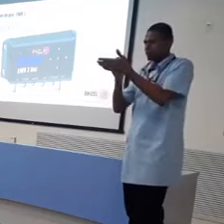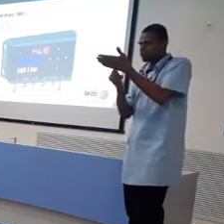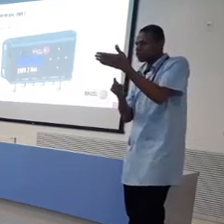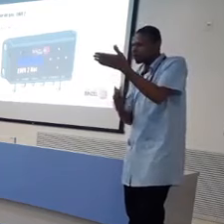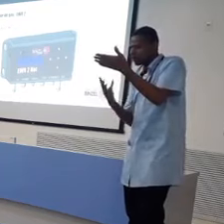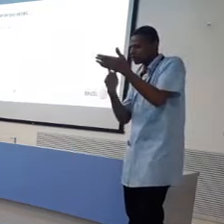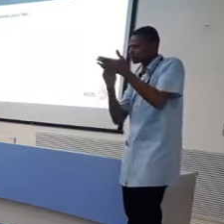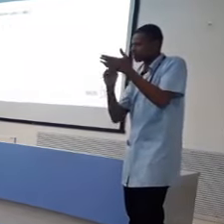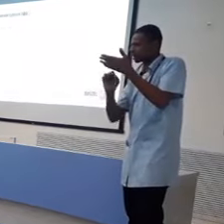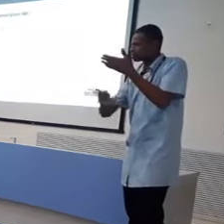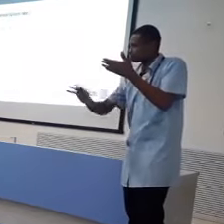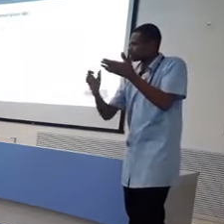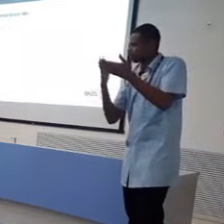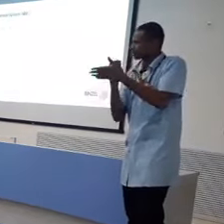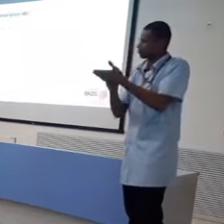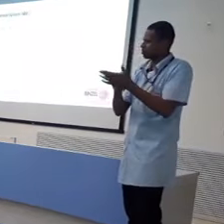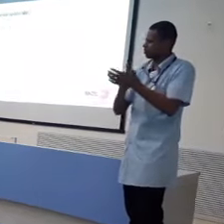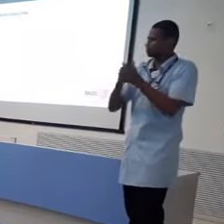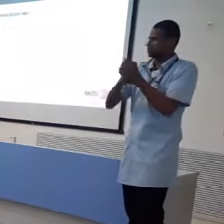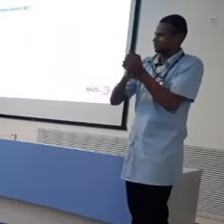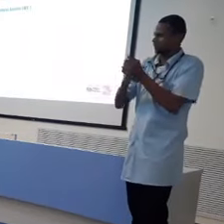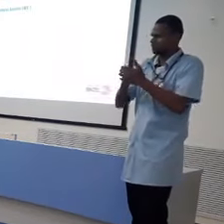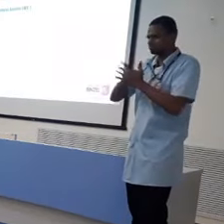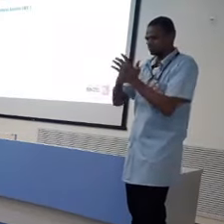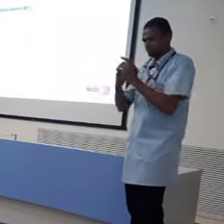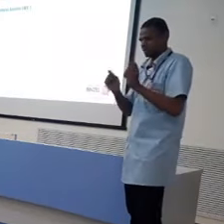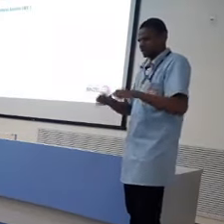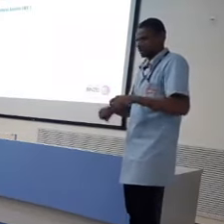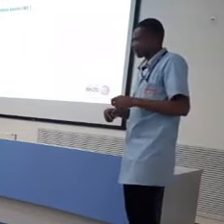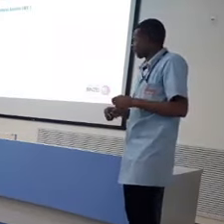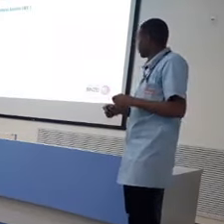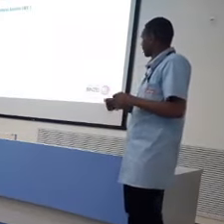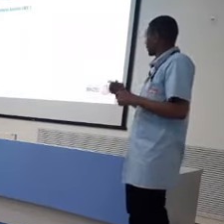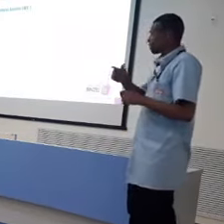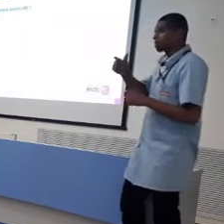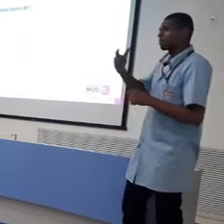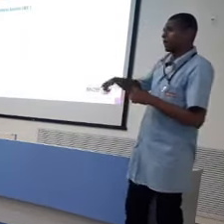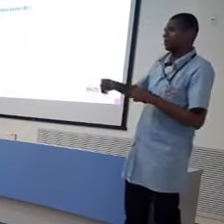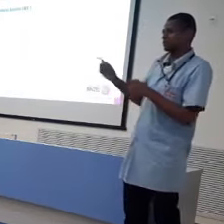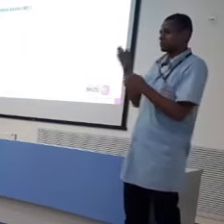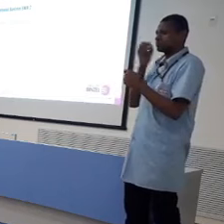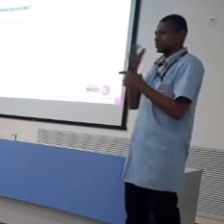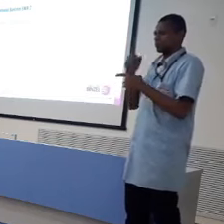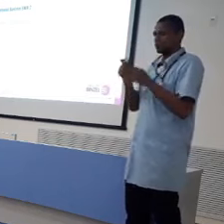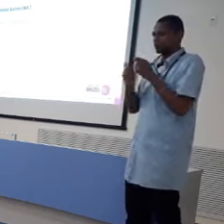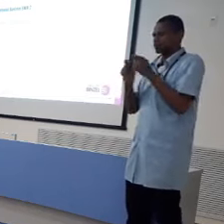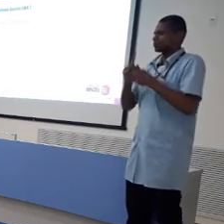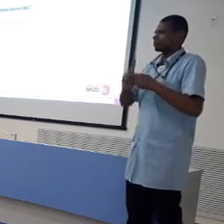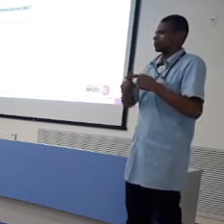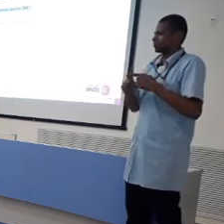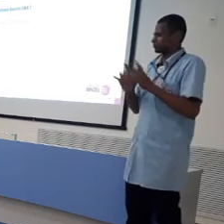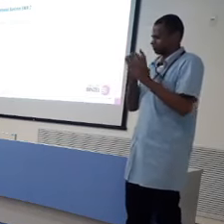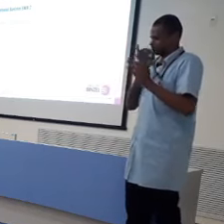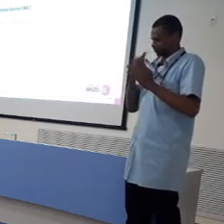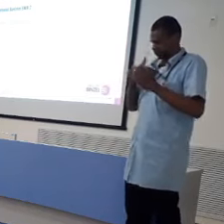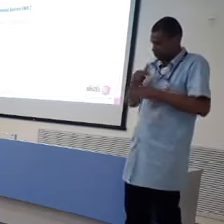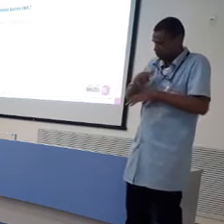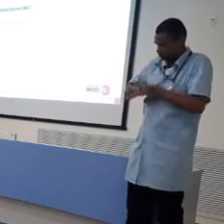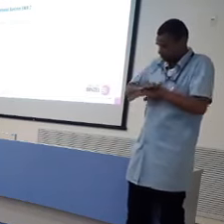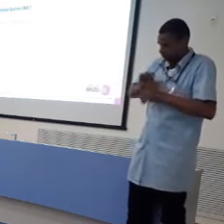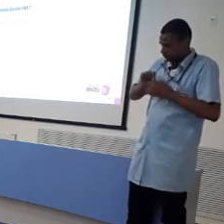Além da economia, qual que é o principal argumento da economia? Quando você está soldando,